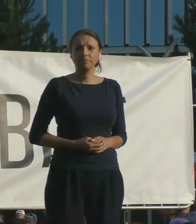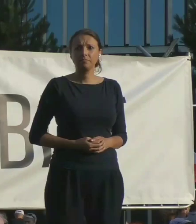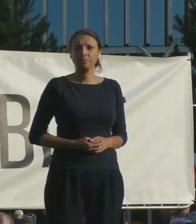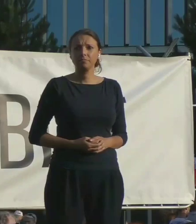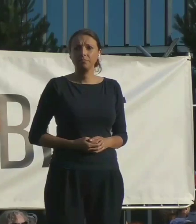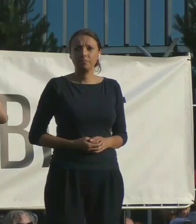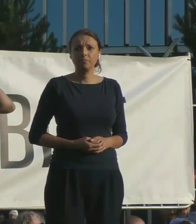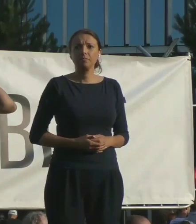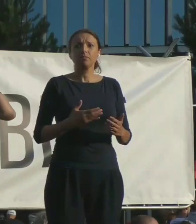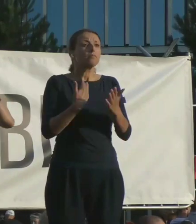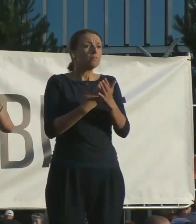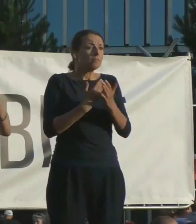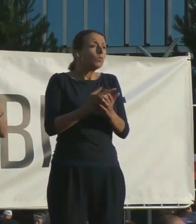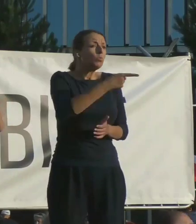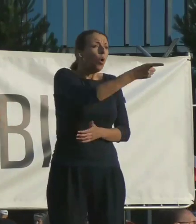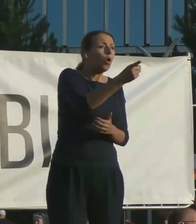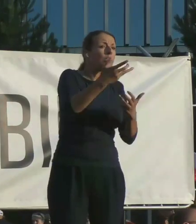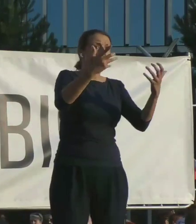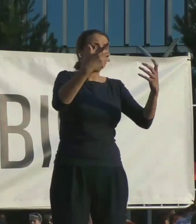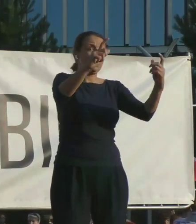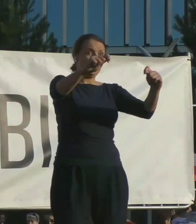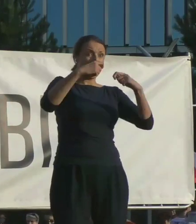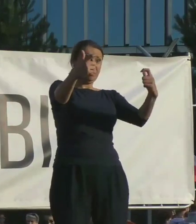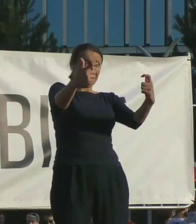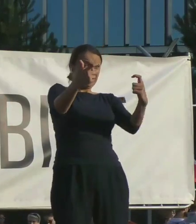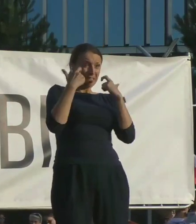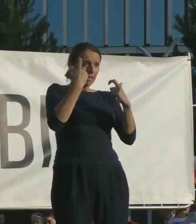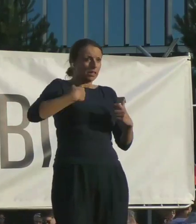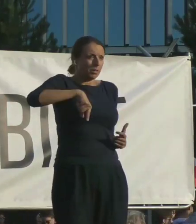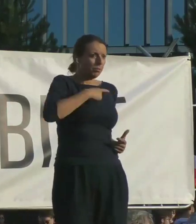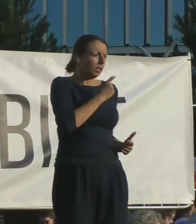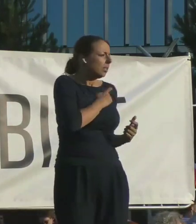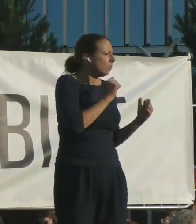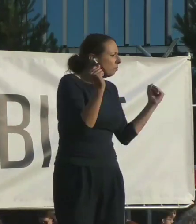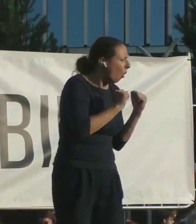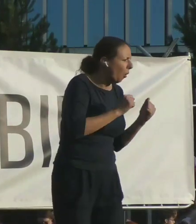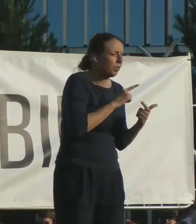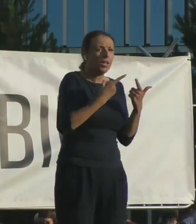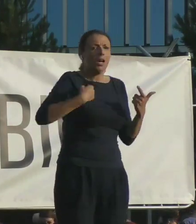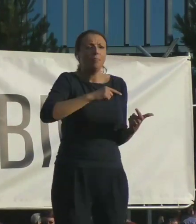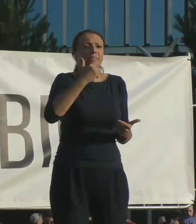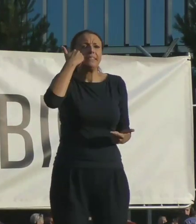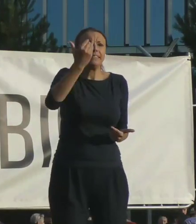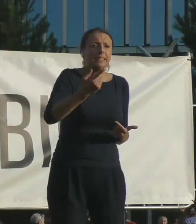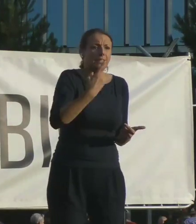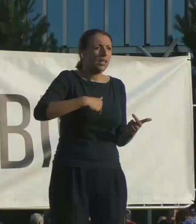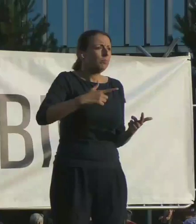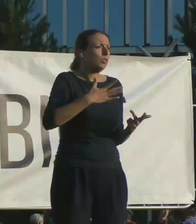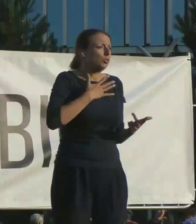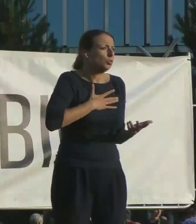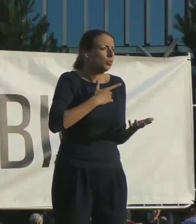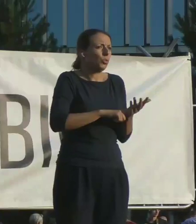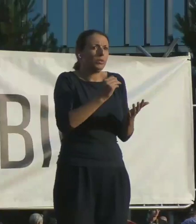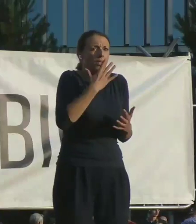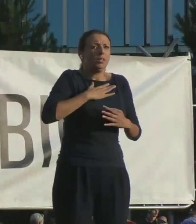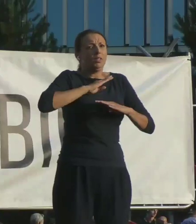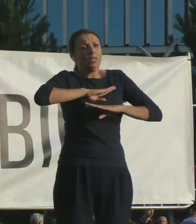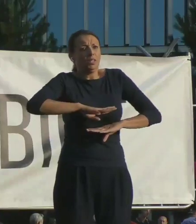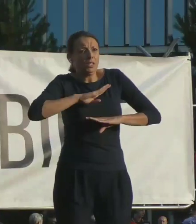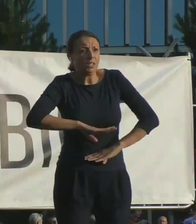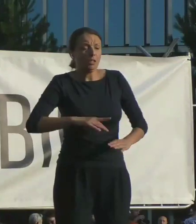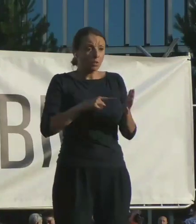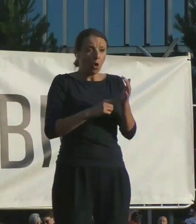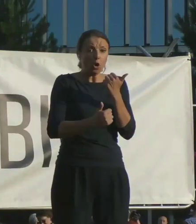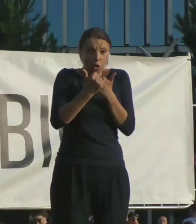Chodzi tylko o to, żebyśmy się bały, żebyśmy się wstydziły, żebyśmy się czuły upokorzone. Tylko o to w tej ustawie